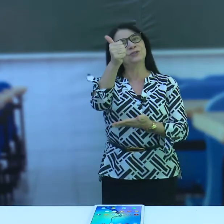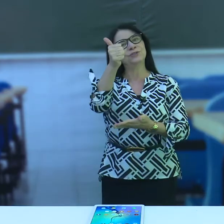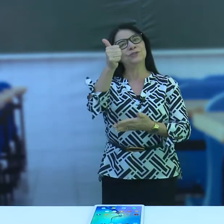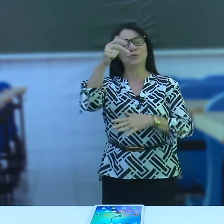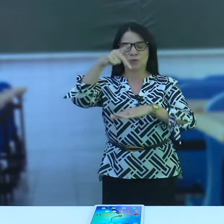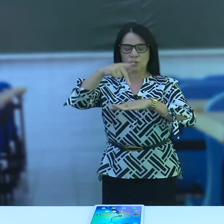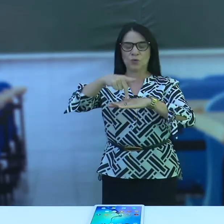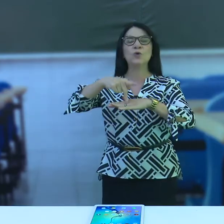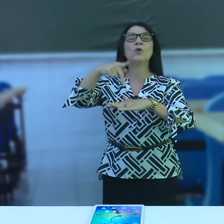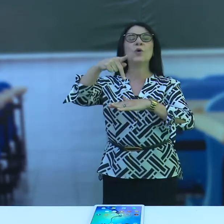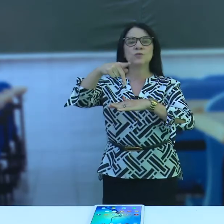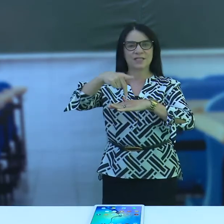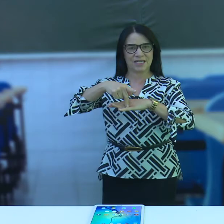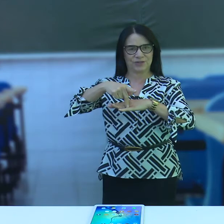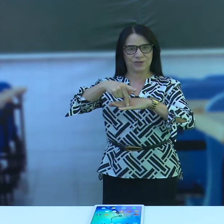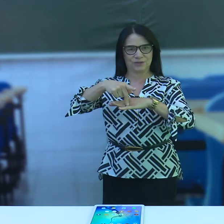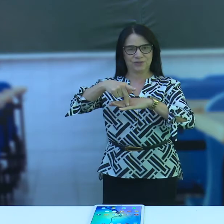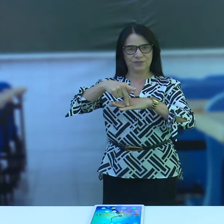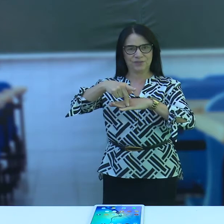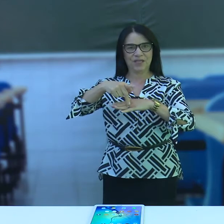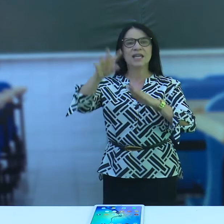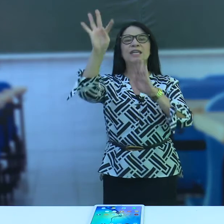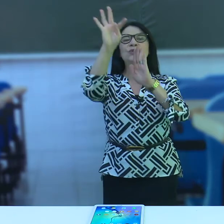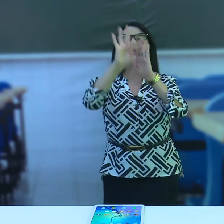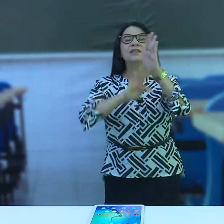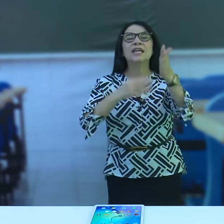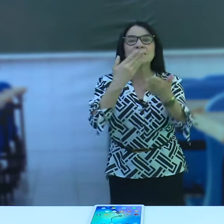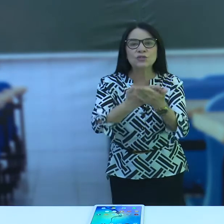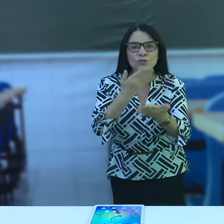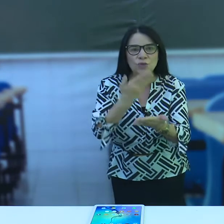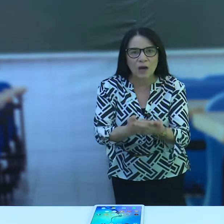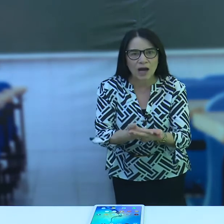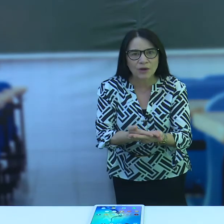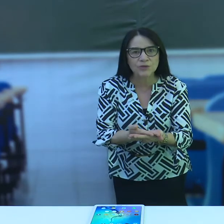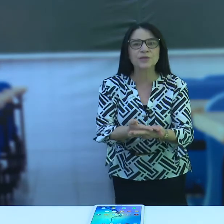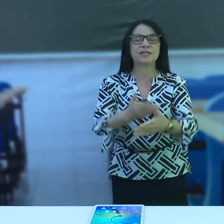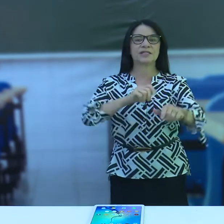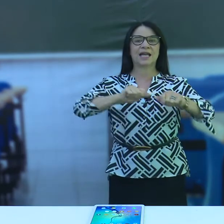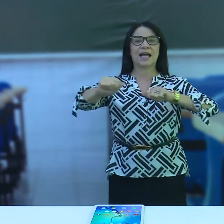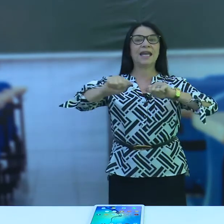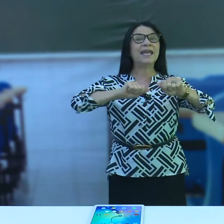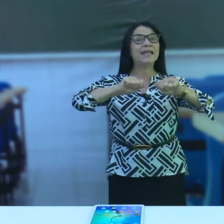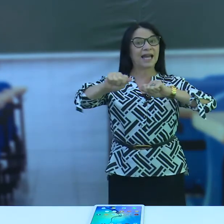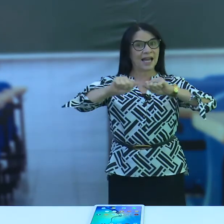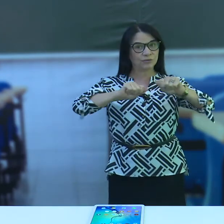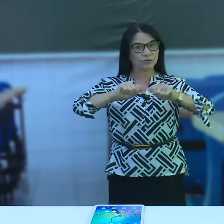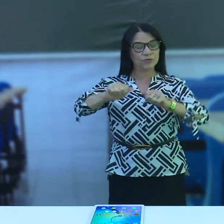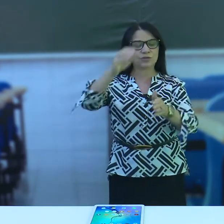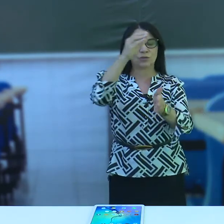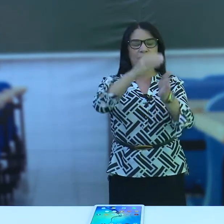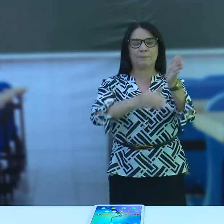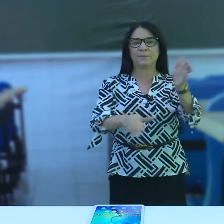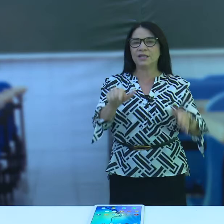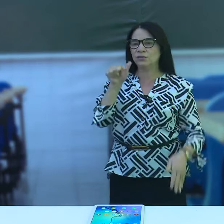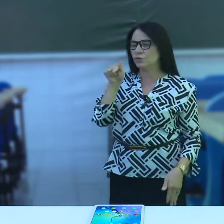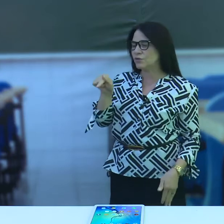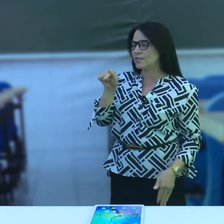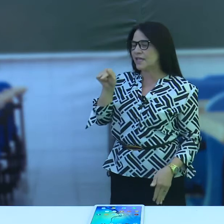Confirmando o Concerto. E o textuário está em Atos, no capítulo